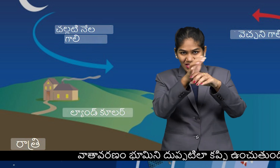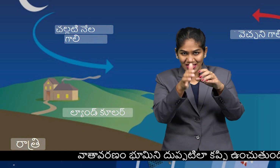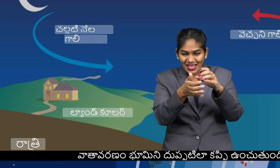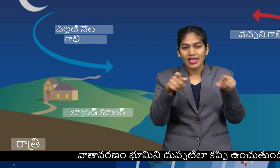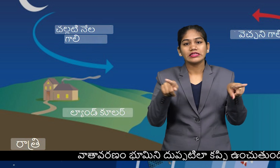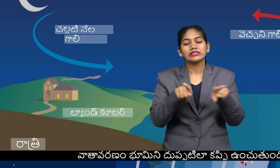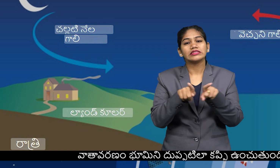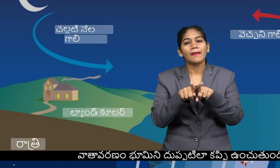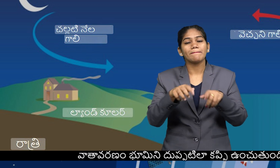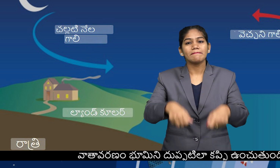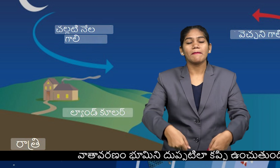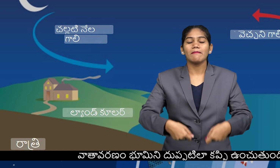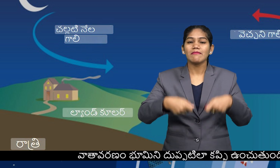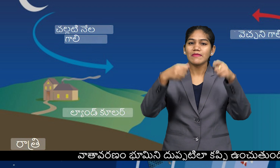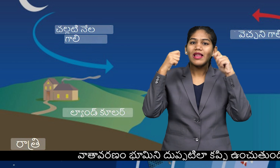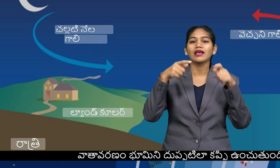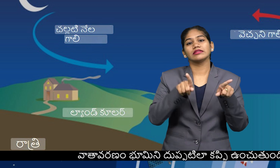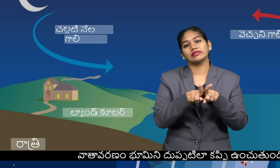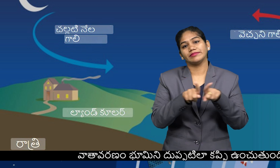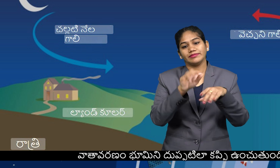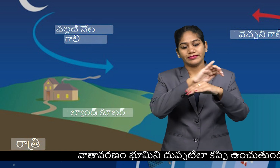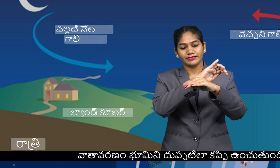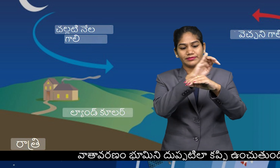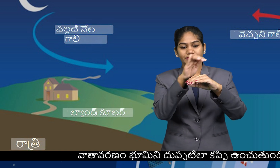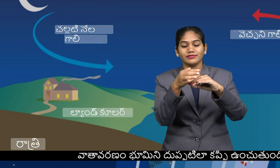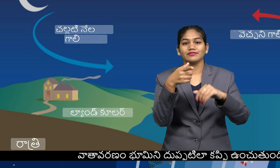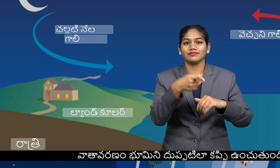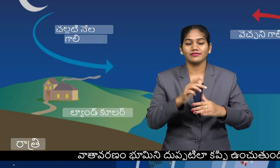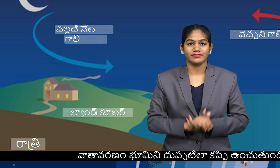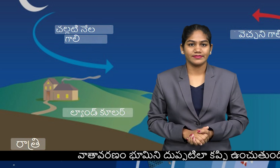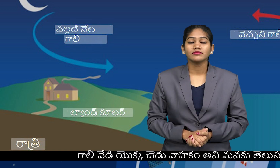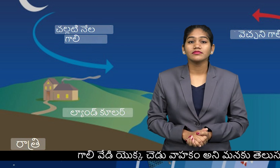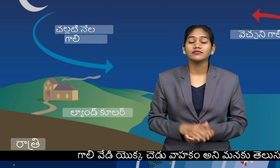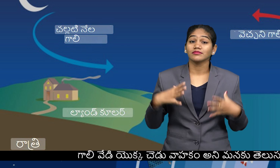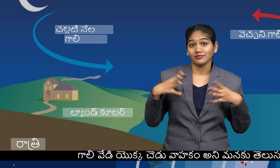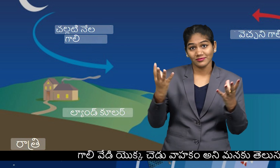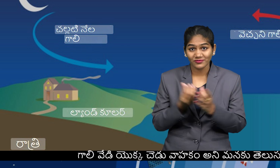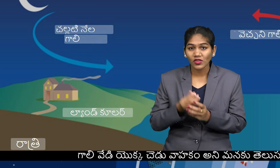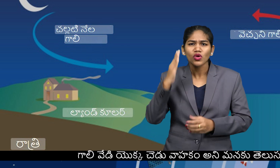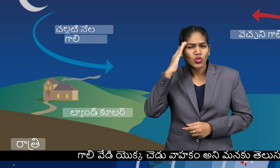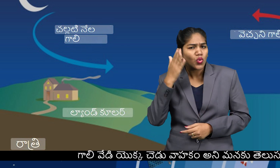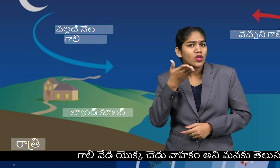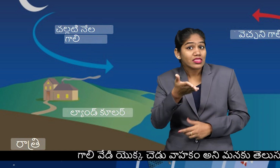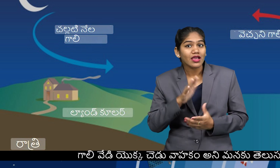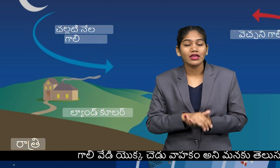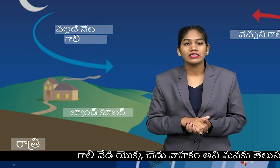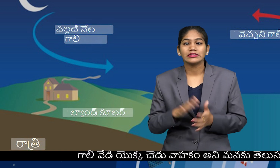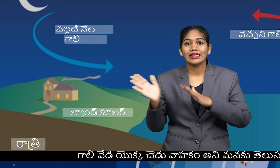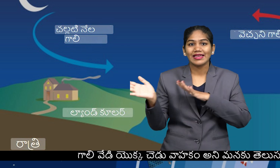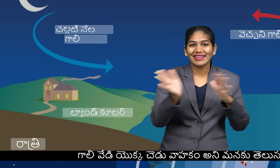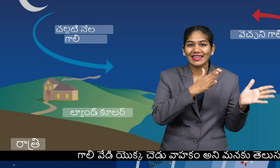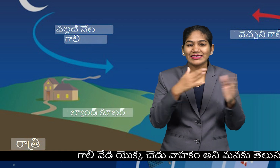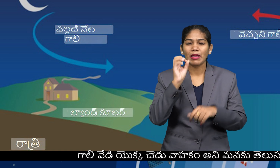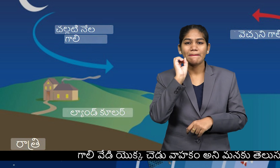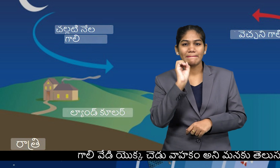వాతావరణం భూమిని దుప్పటిలా కప్పి ఉంచుతుంది. గాలి వేడి యొక్క చెడు వాహకం